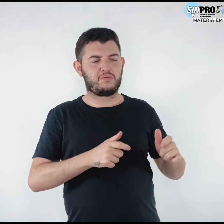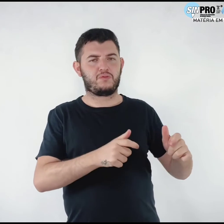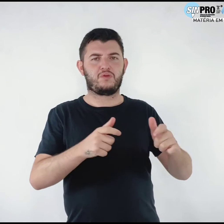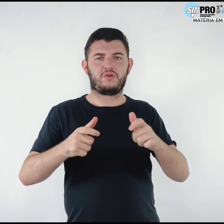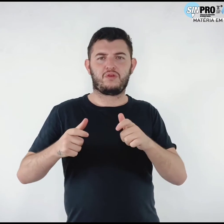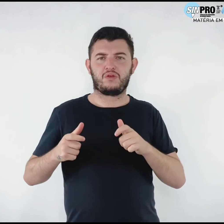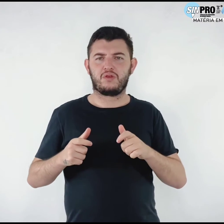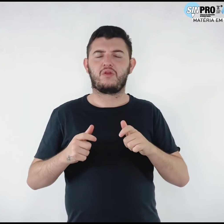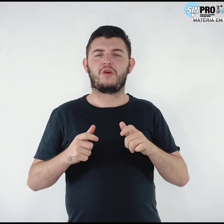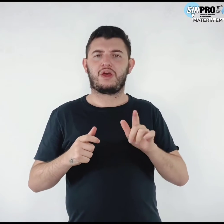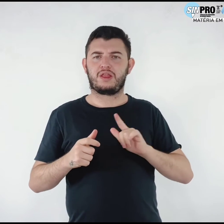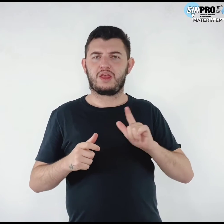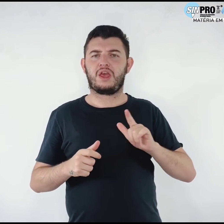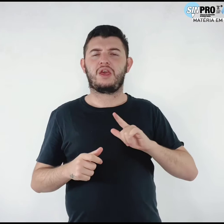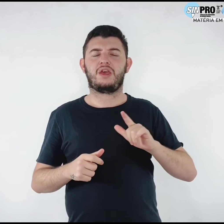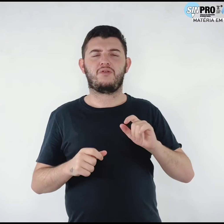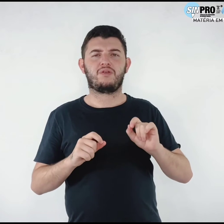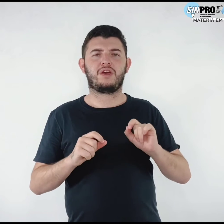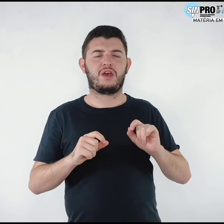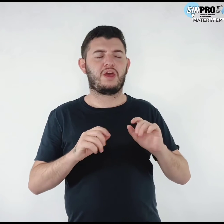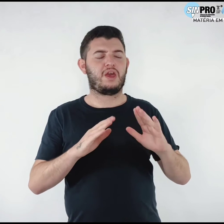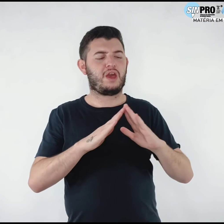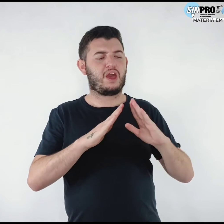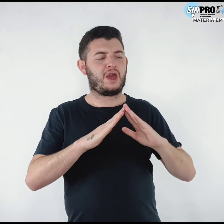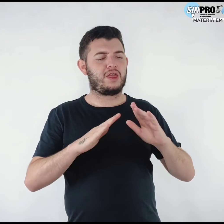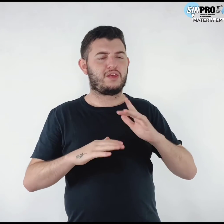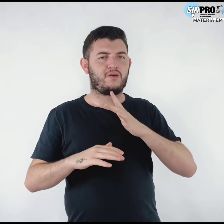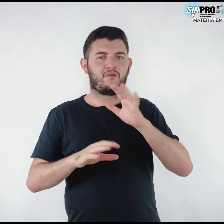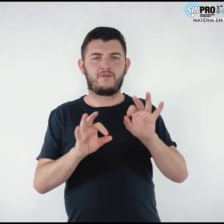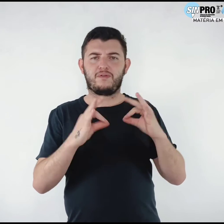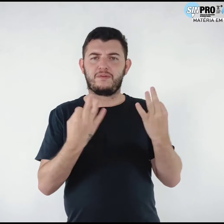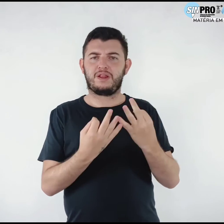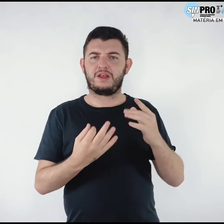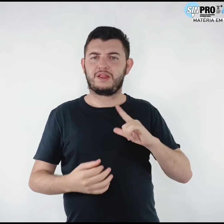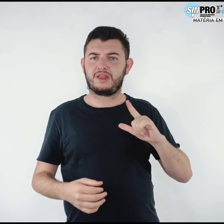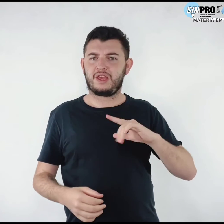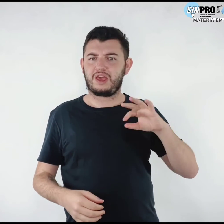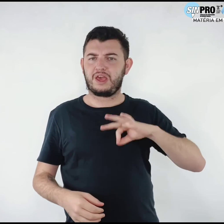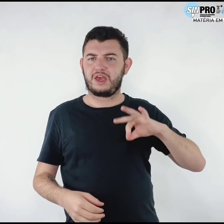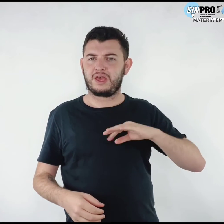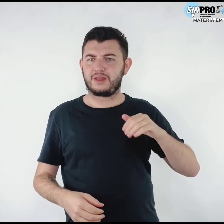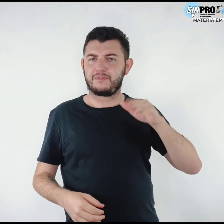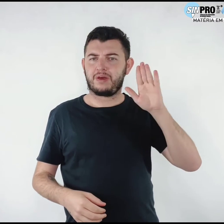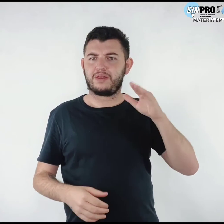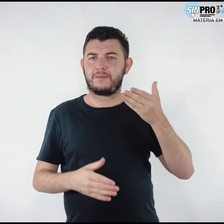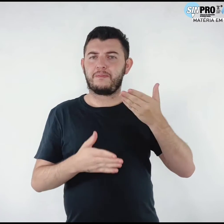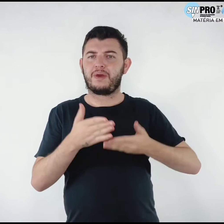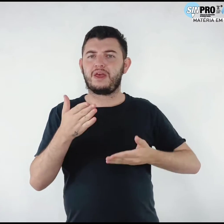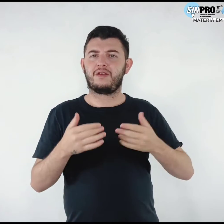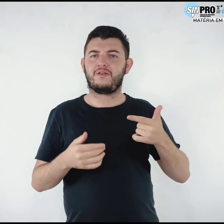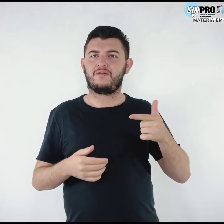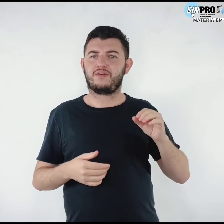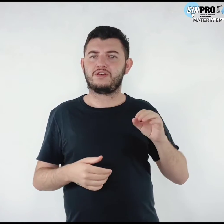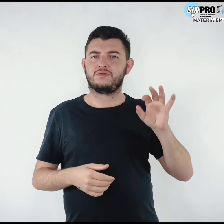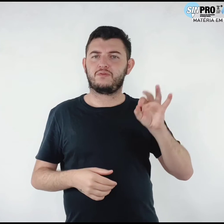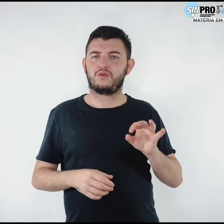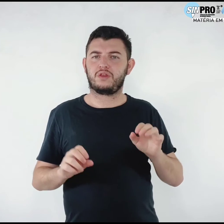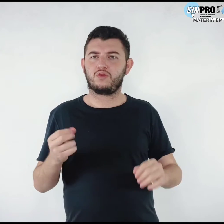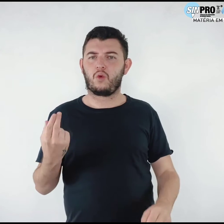maior renda perdeu entre 20% e 50% do que costumava ganhar